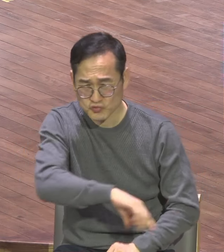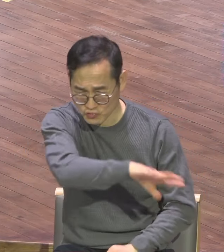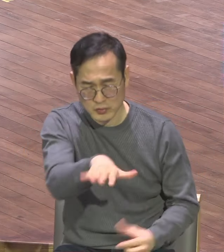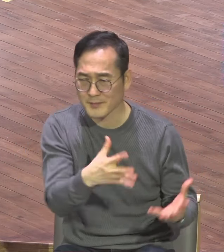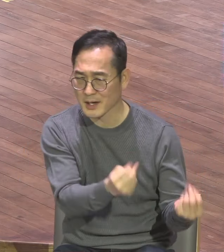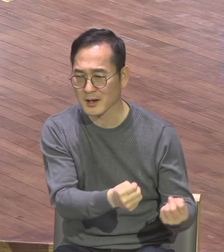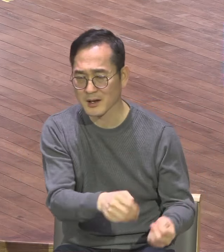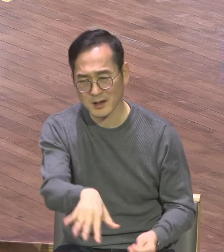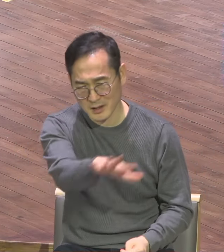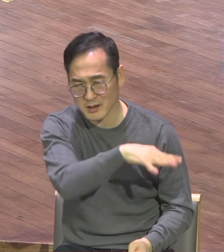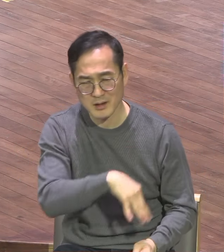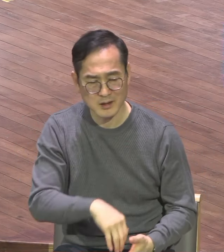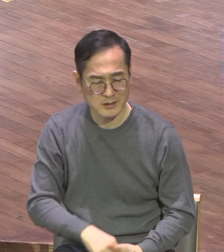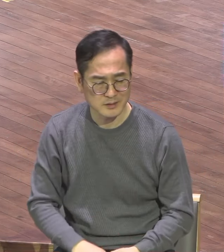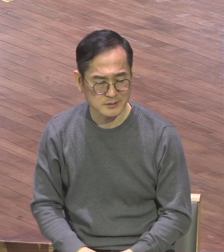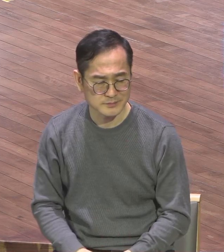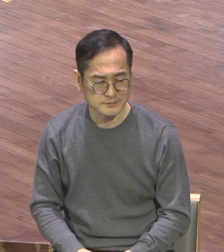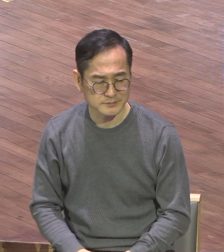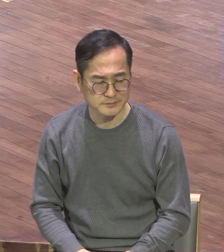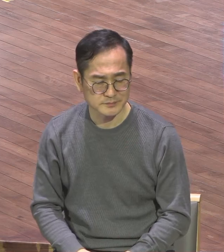다시 말씀드리기, 다시 한번 들어보세요.